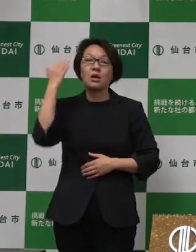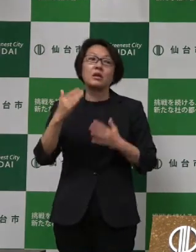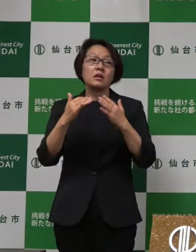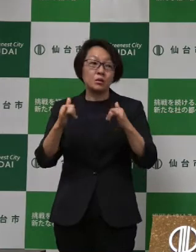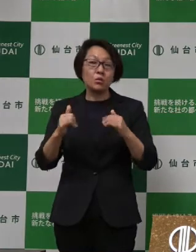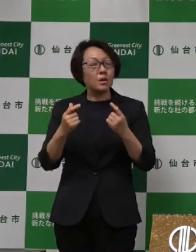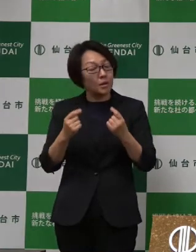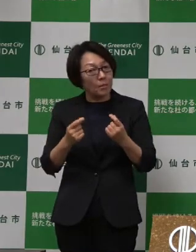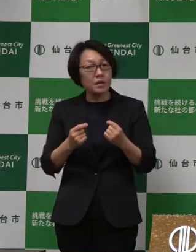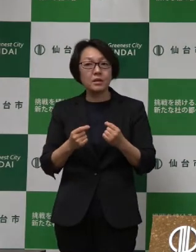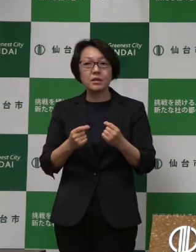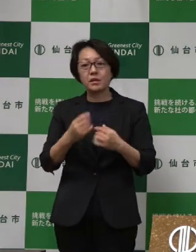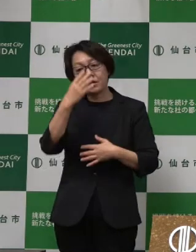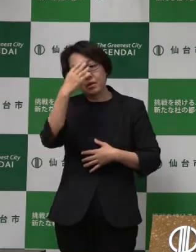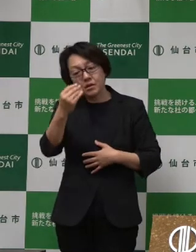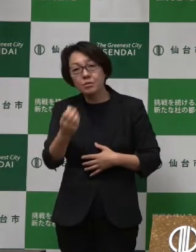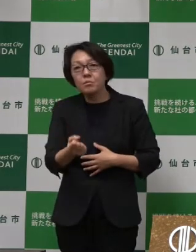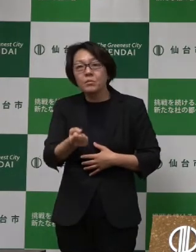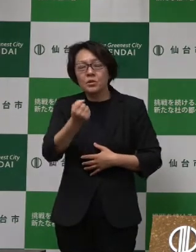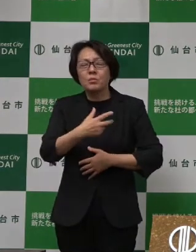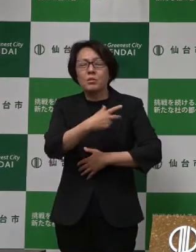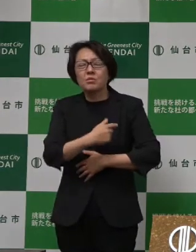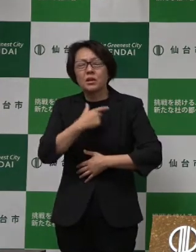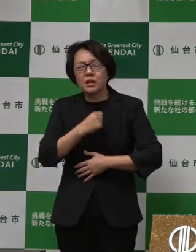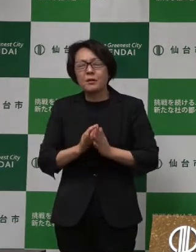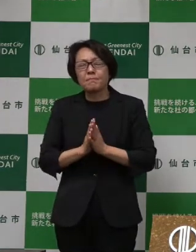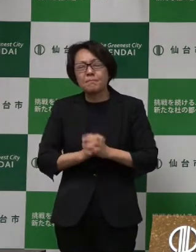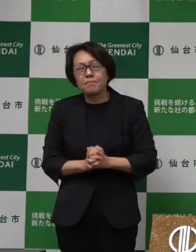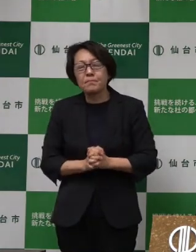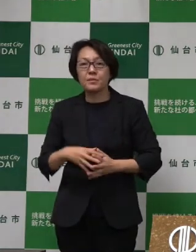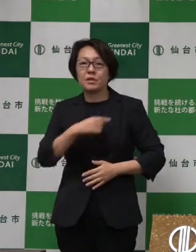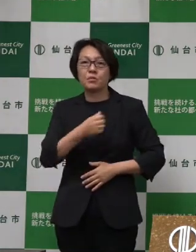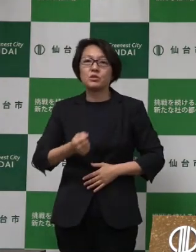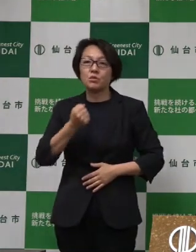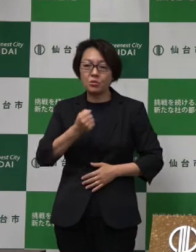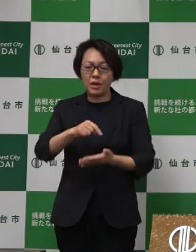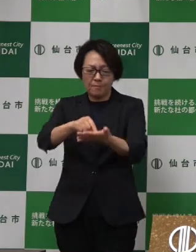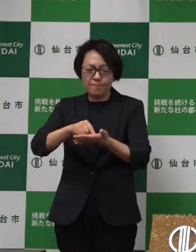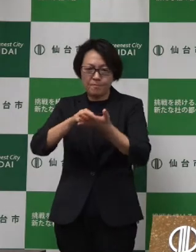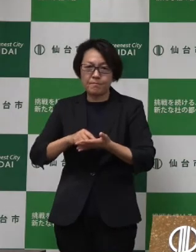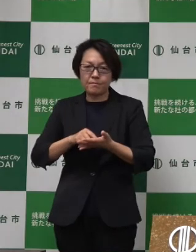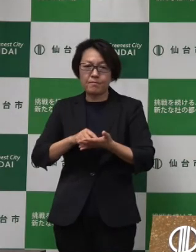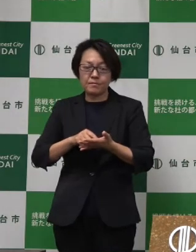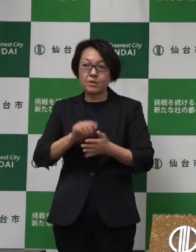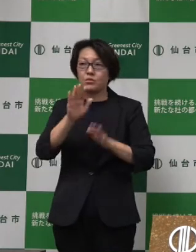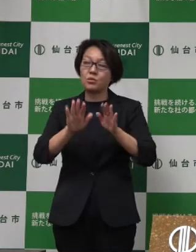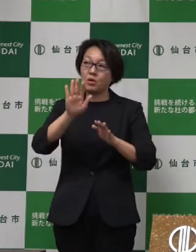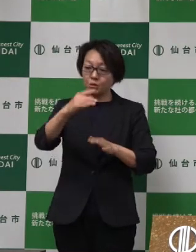がやはり関心を持って、そして受けたいと願ってアクセスしていただいているんじゃないかというふうには思っています